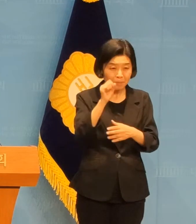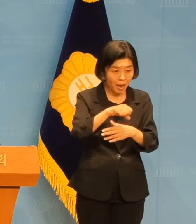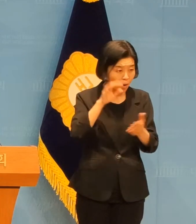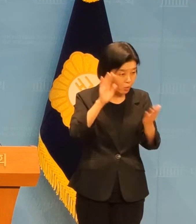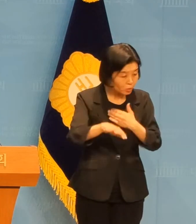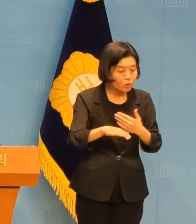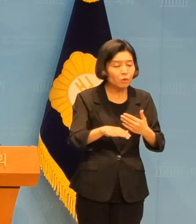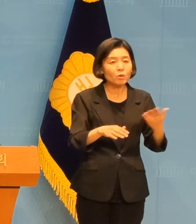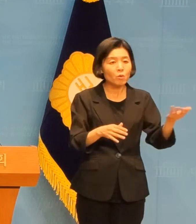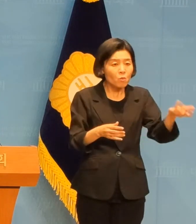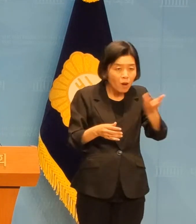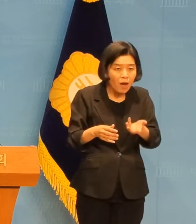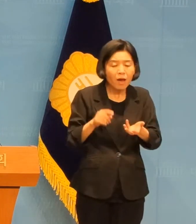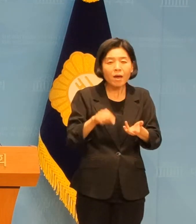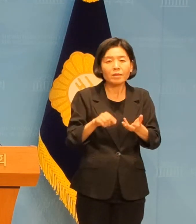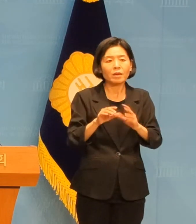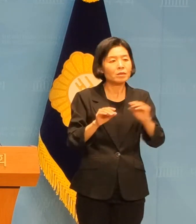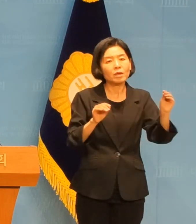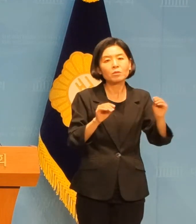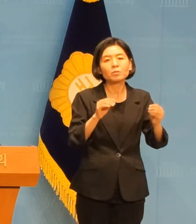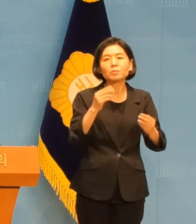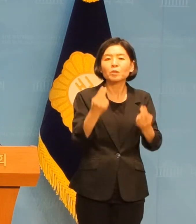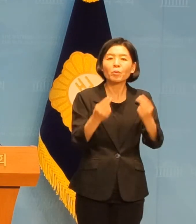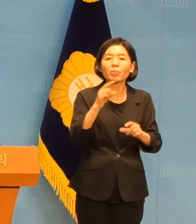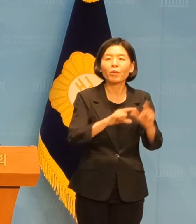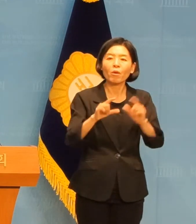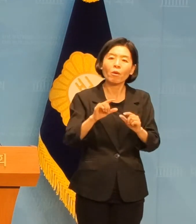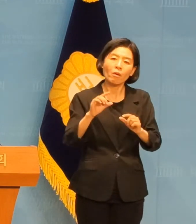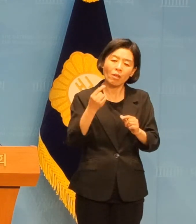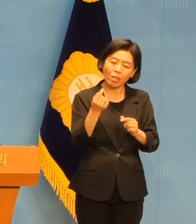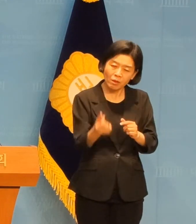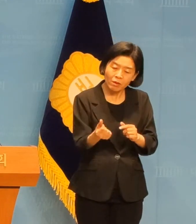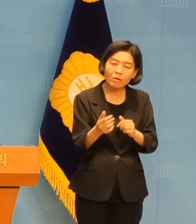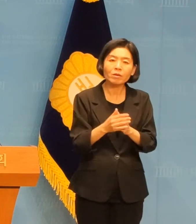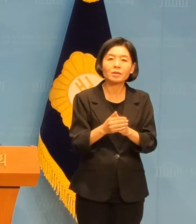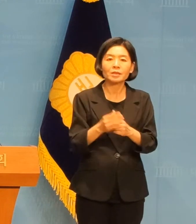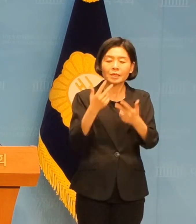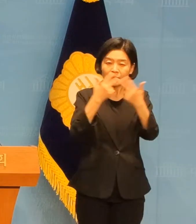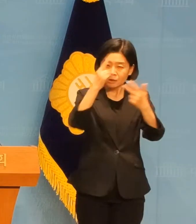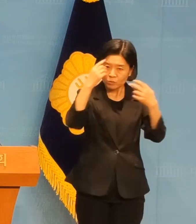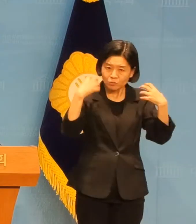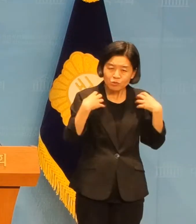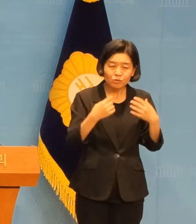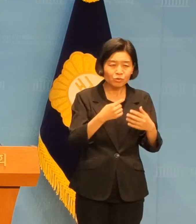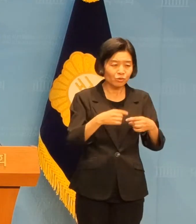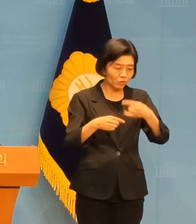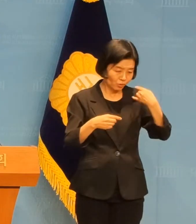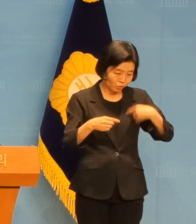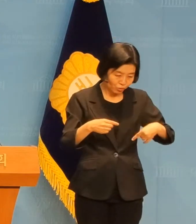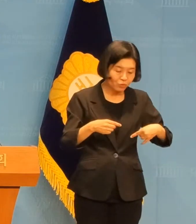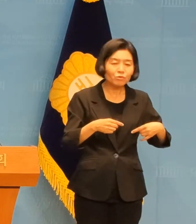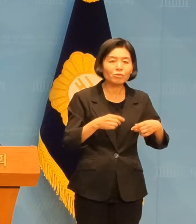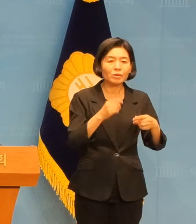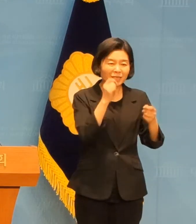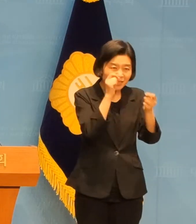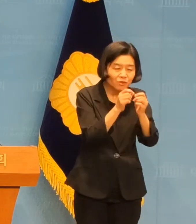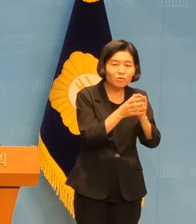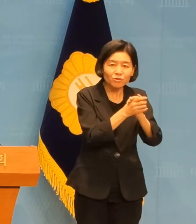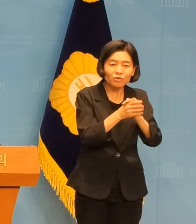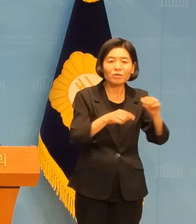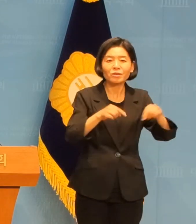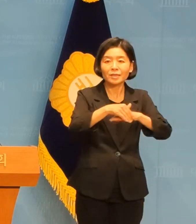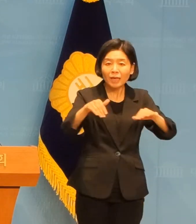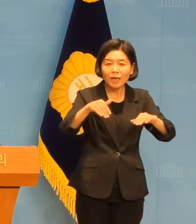낮습니다. 법적 조치를 통해서 이재명 정부의 묻지마 친중 정책을 국민 앞에